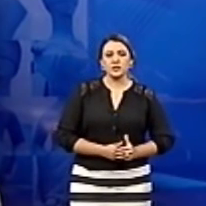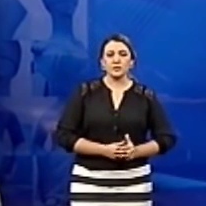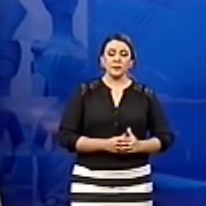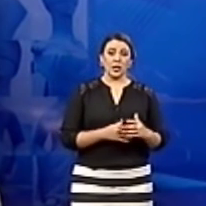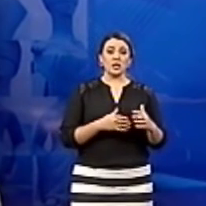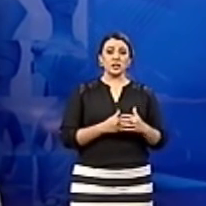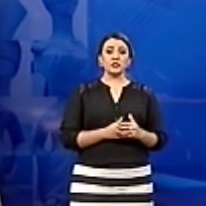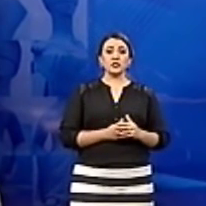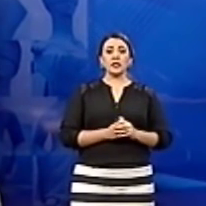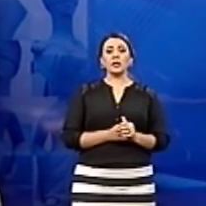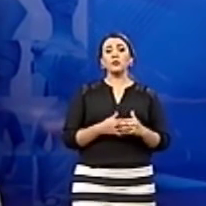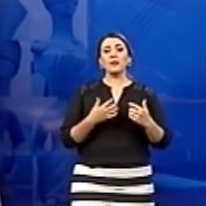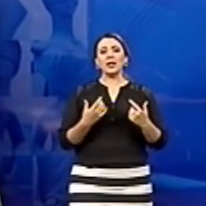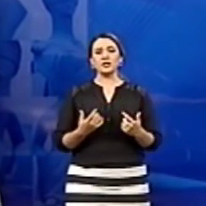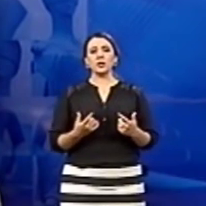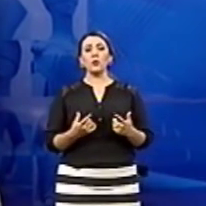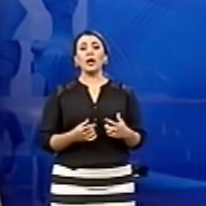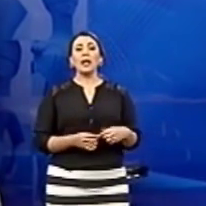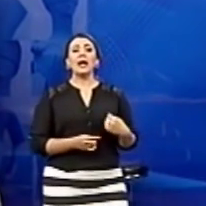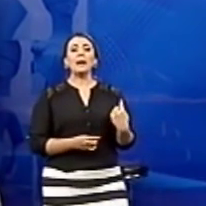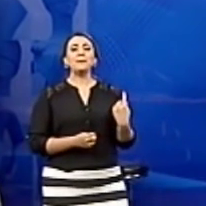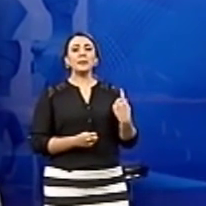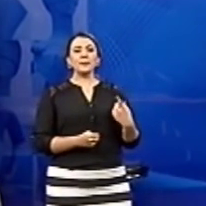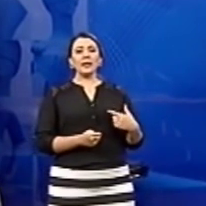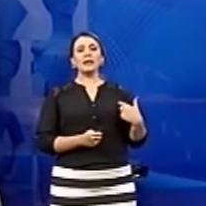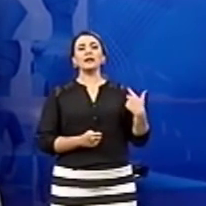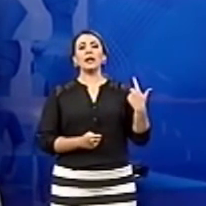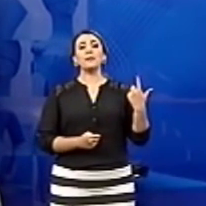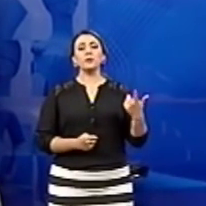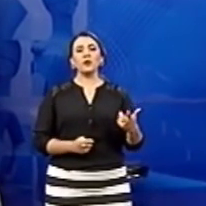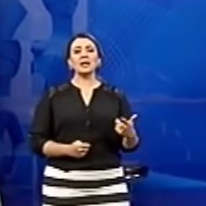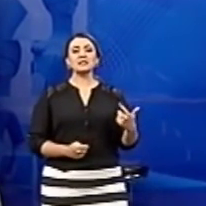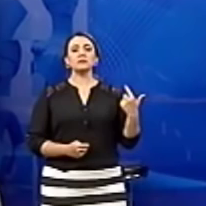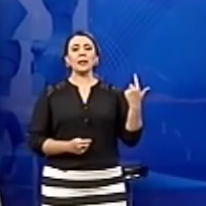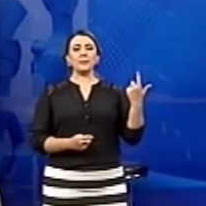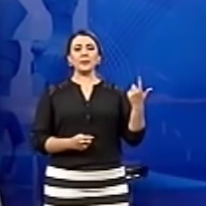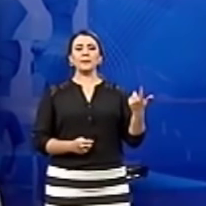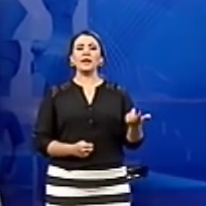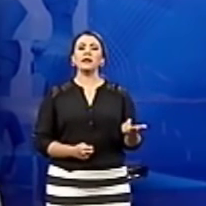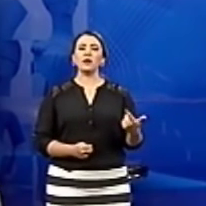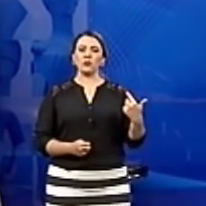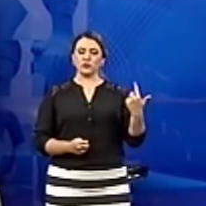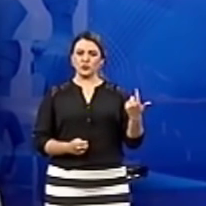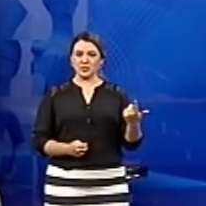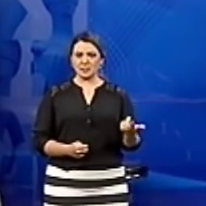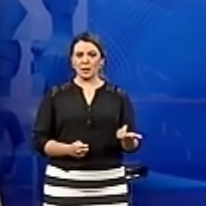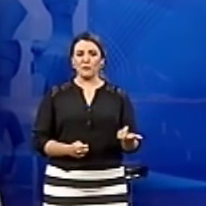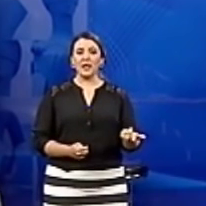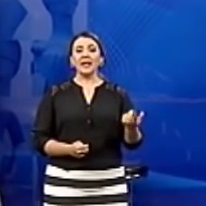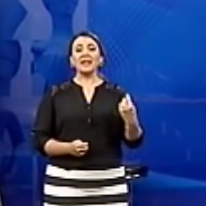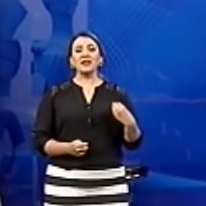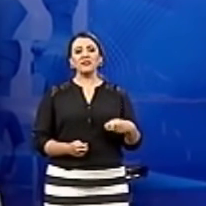1917, a gente tem no México a promulgação da primeira Constituição que